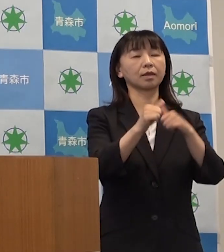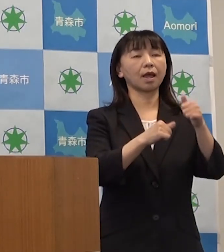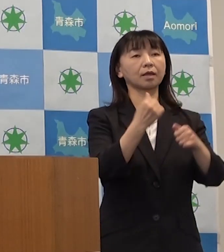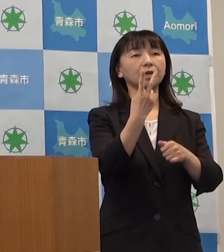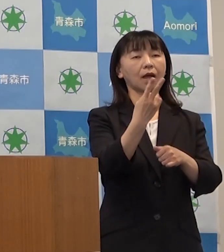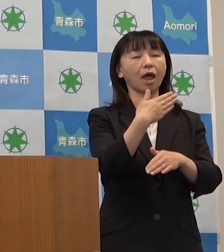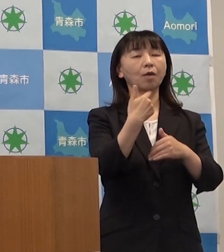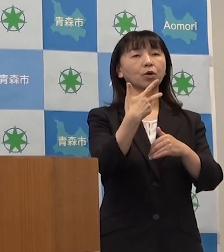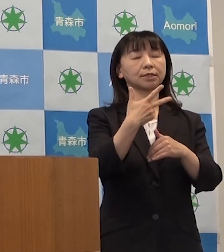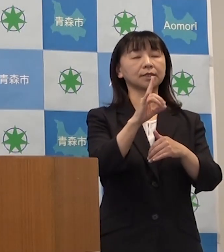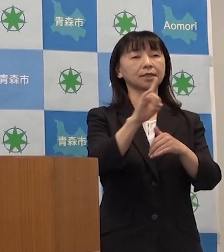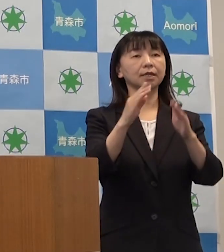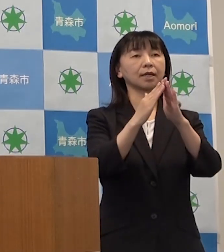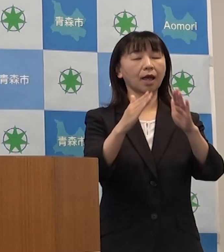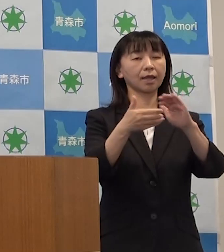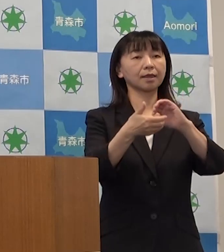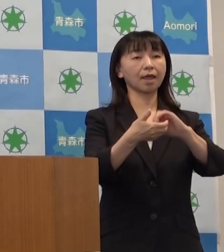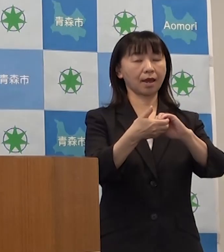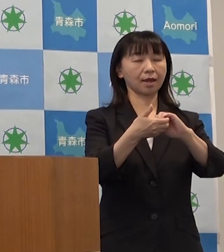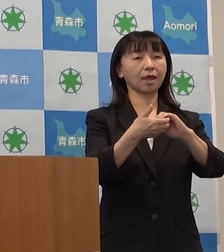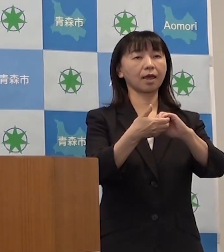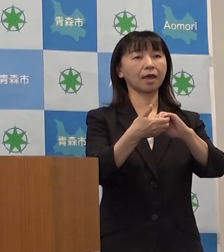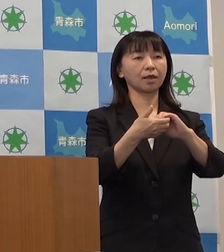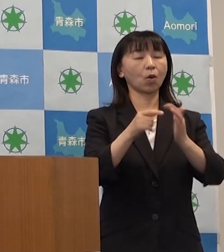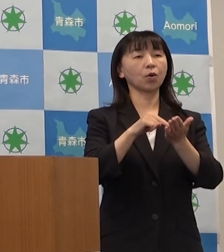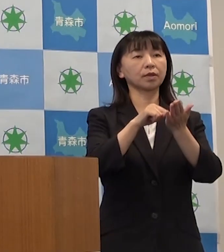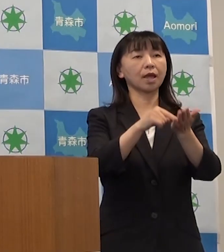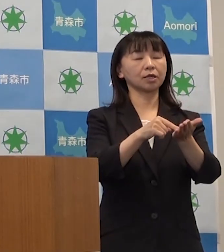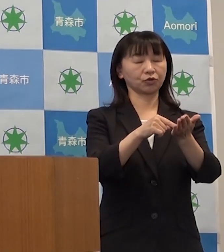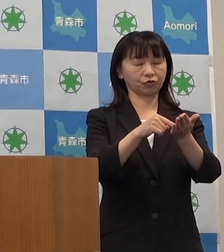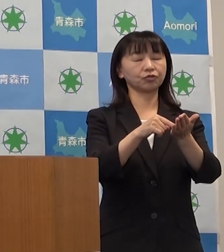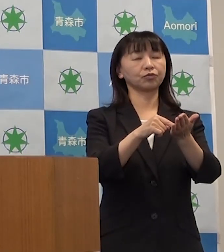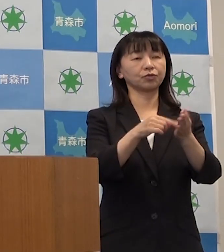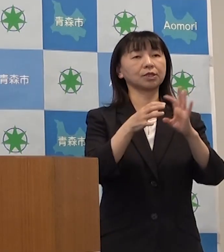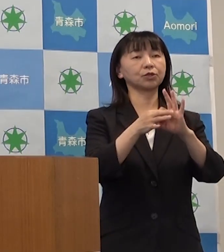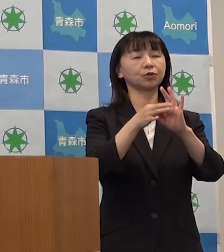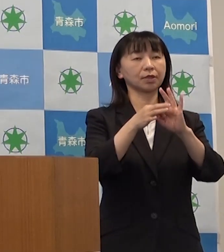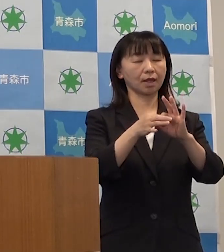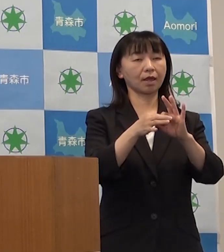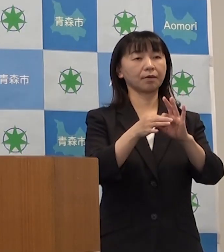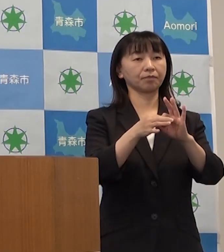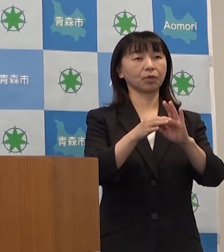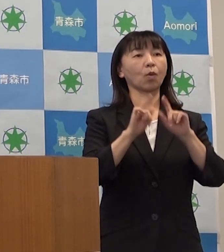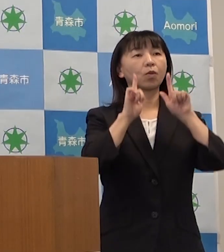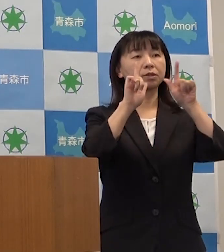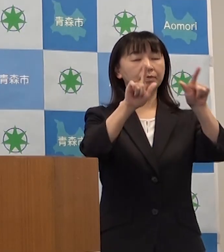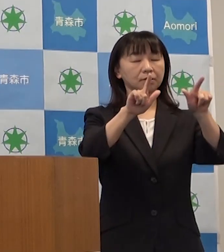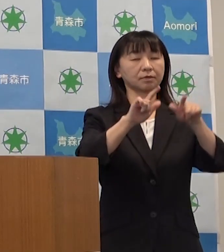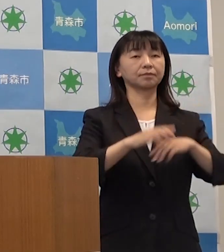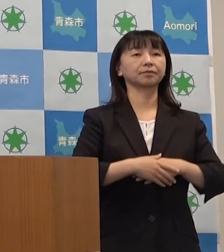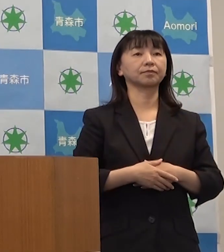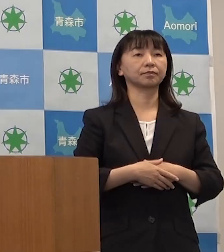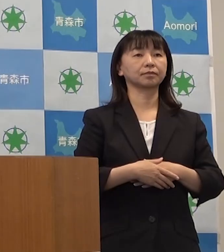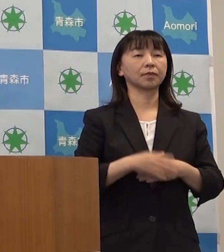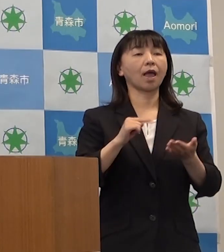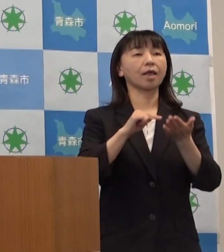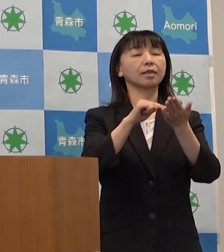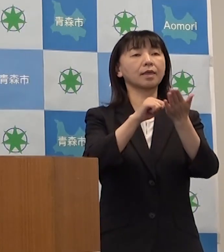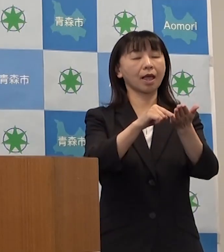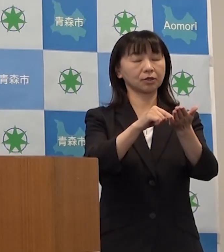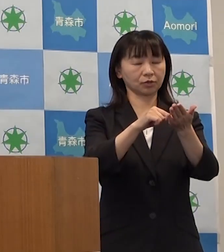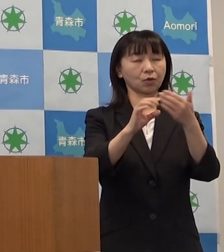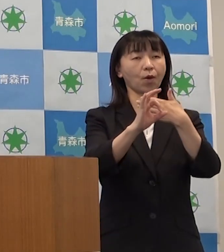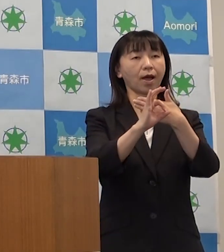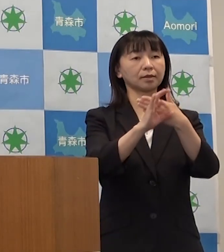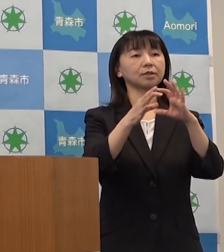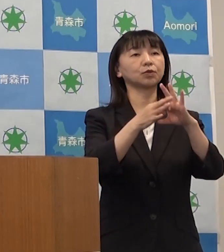2回青森市議会定例会提出予定案件についてご報告をいたします。提出予定案